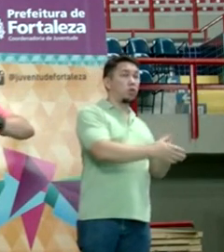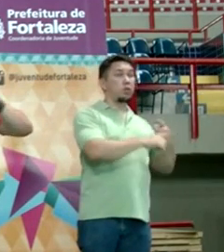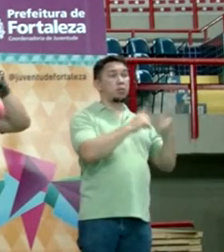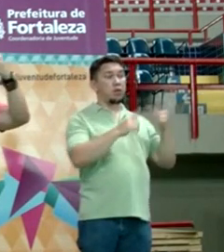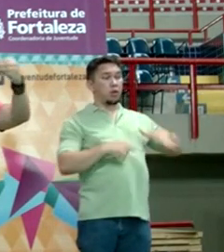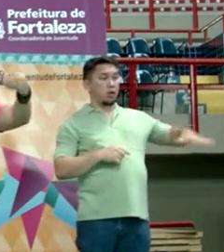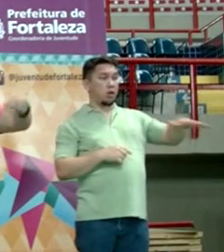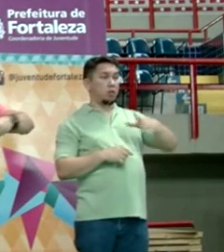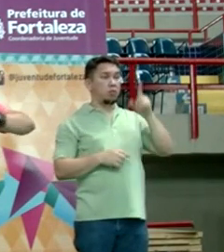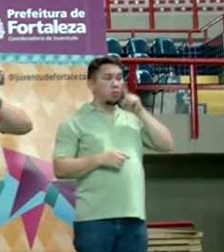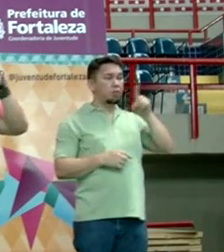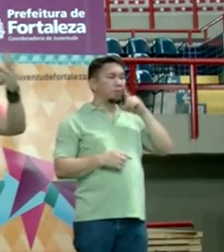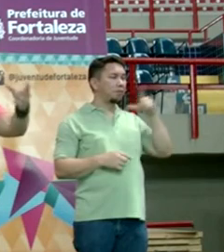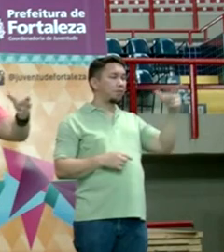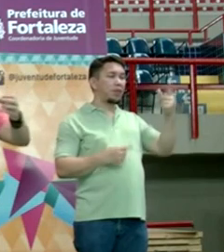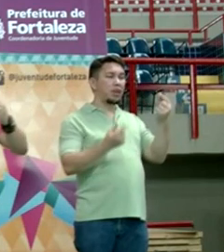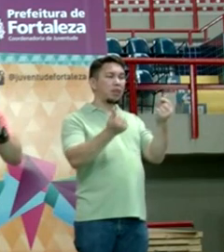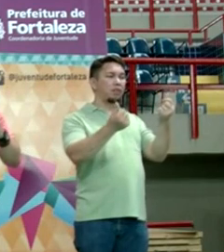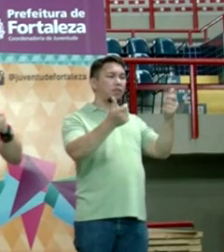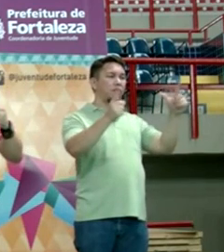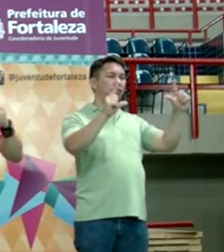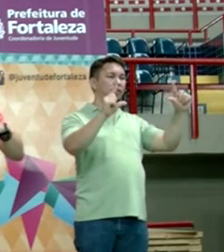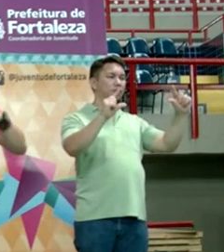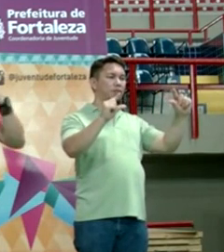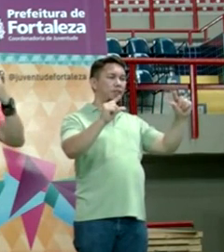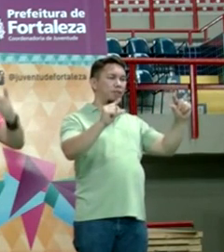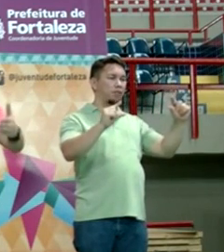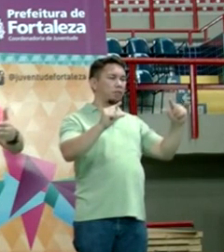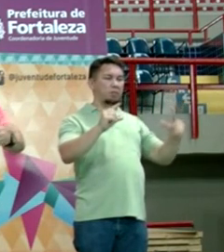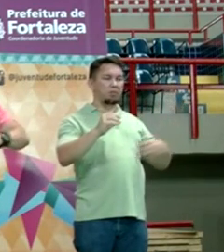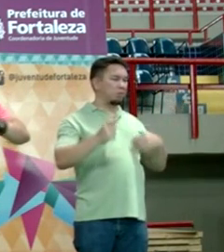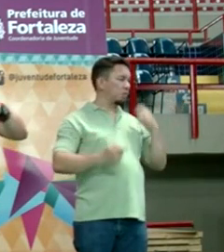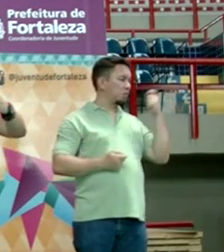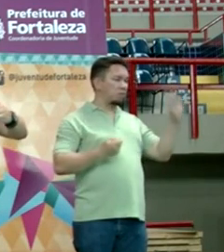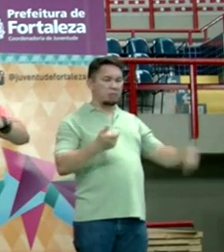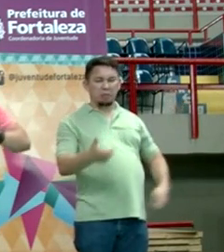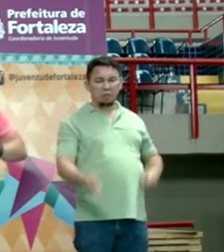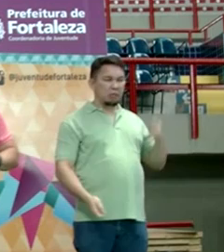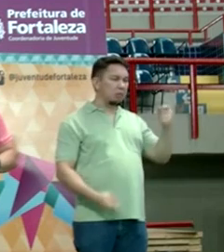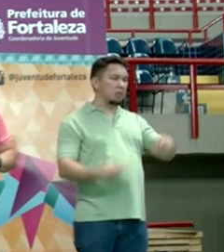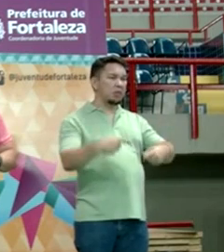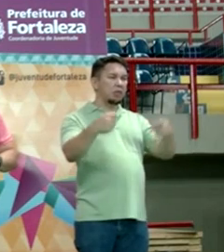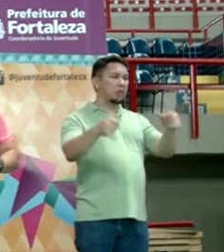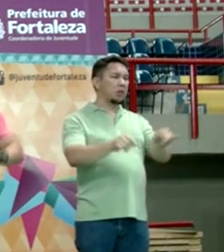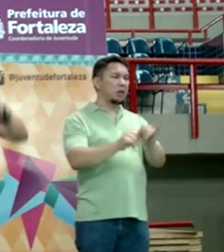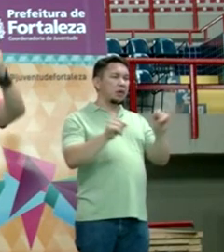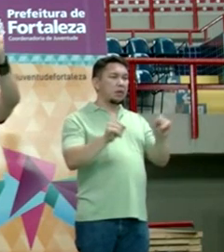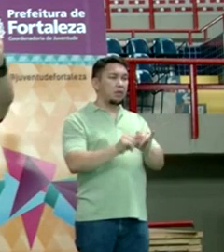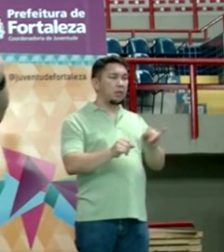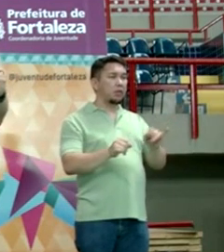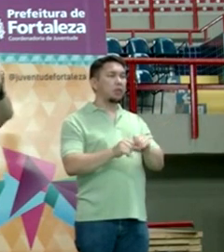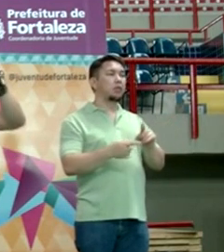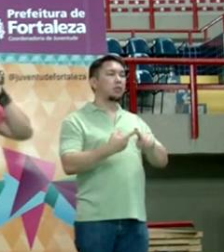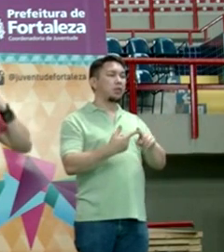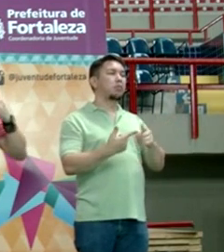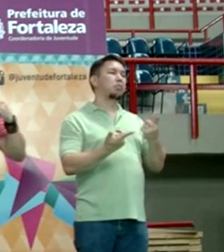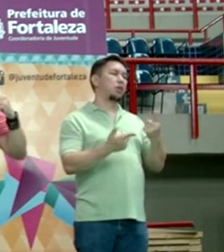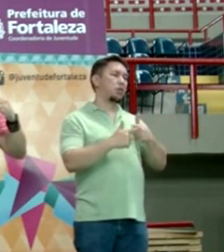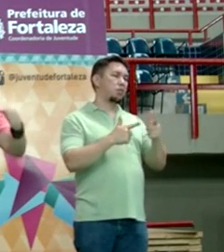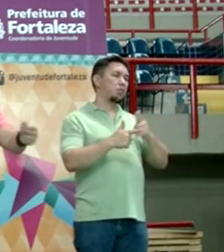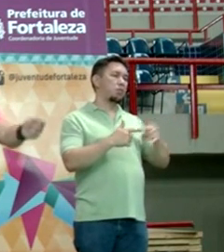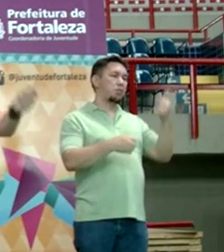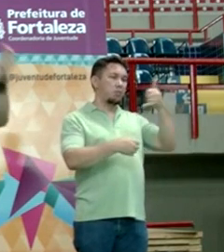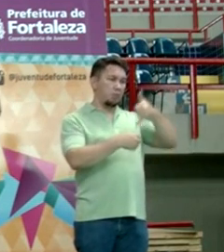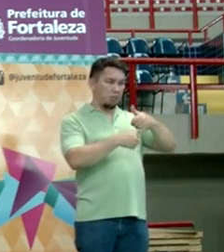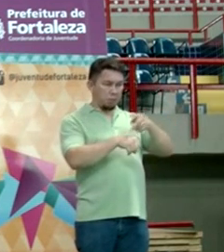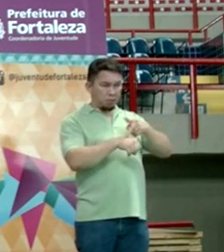que os americanos, eles foram perdendo muito dinheiro. Eles gastaram muito dinheiro com guerras desnecessárias. Houve a crise do petróleo,